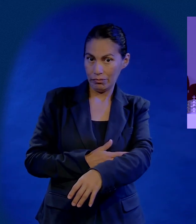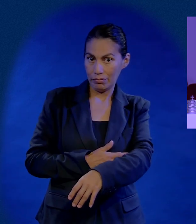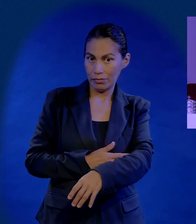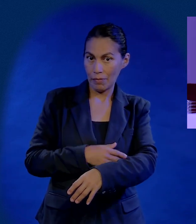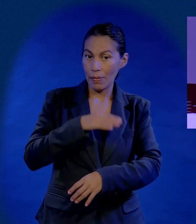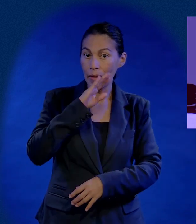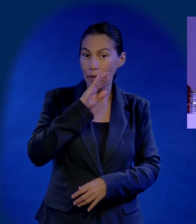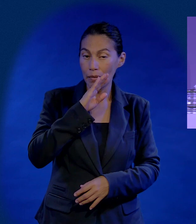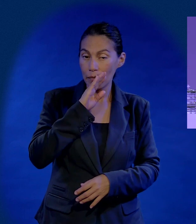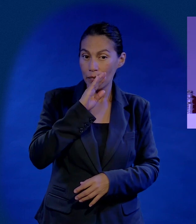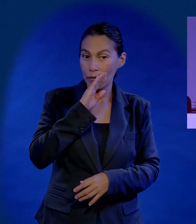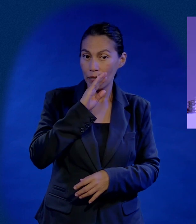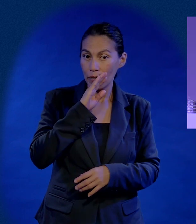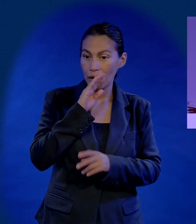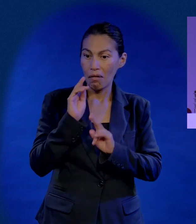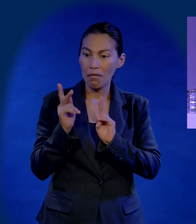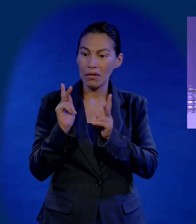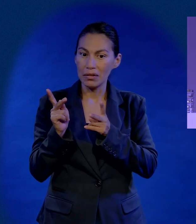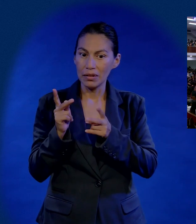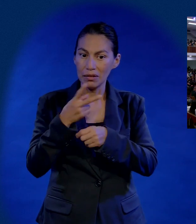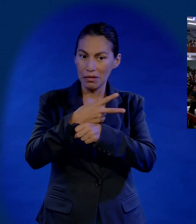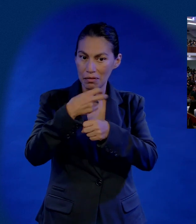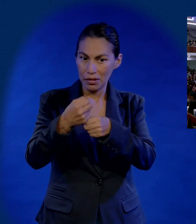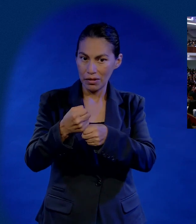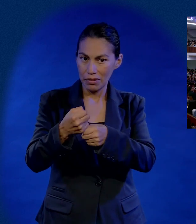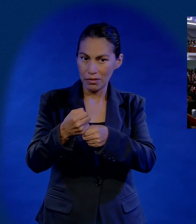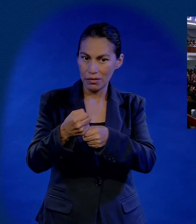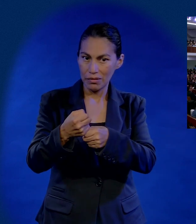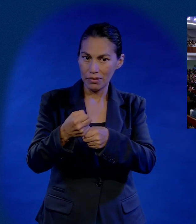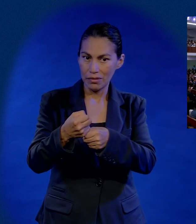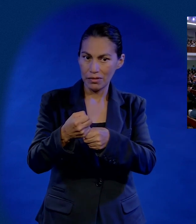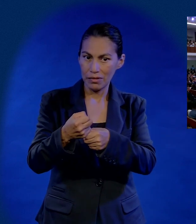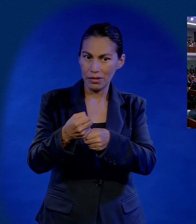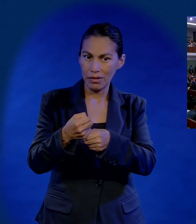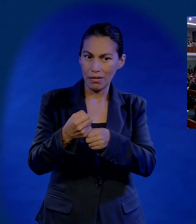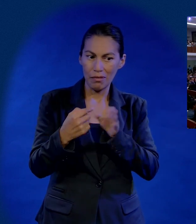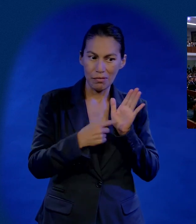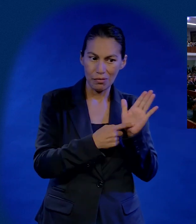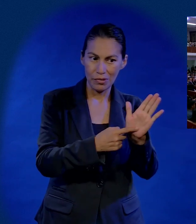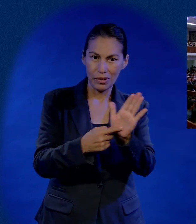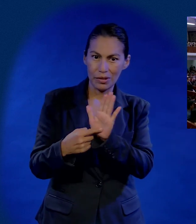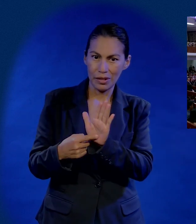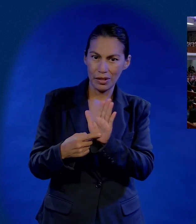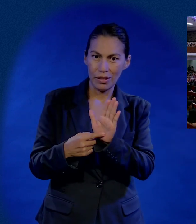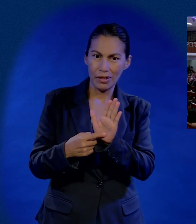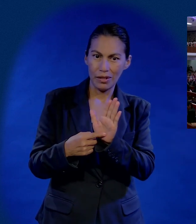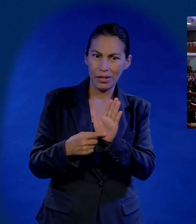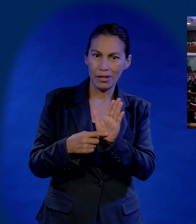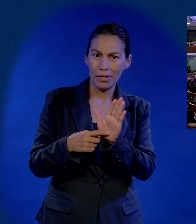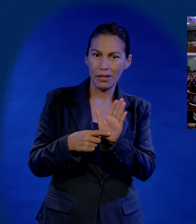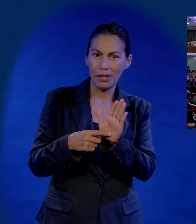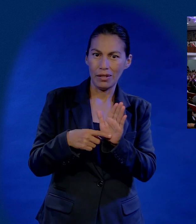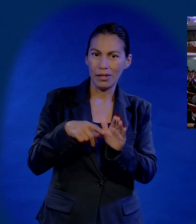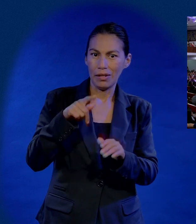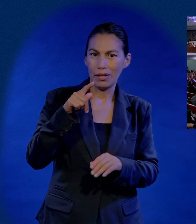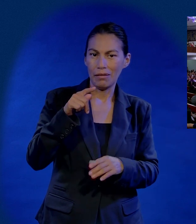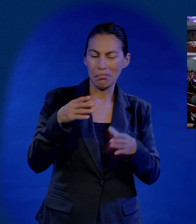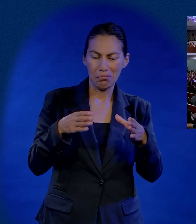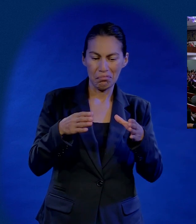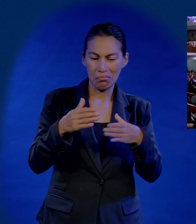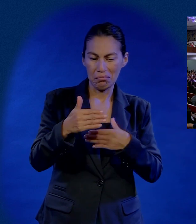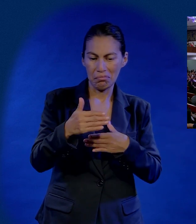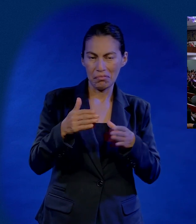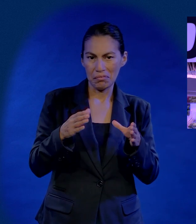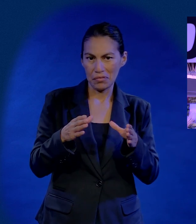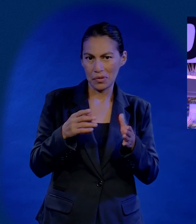Una tarde, mi mamá fue invitada por unas vecinas a una demostración de toppers. No digo la marca porque